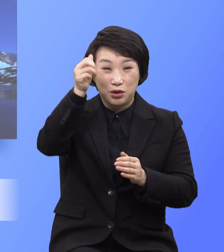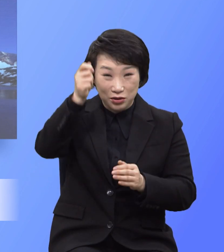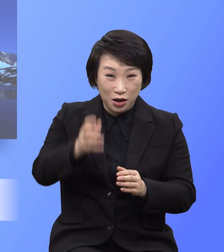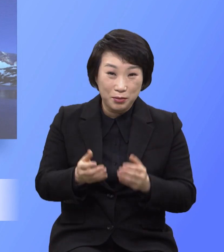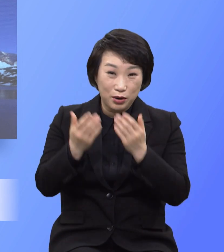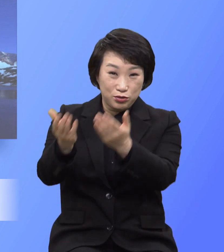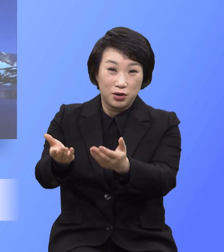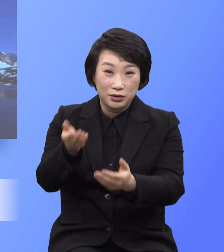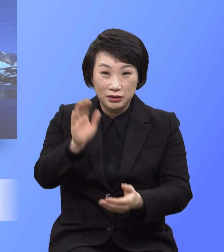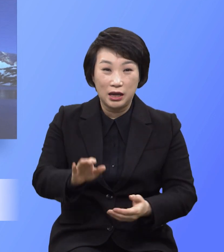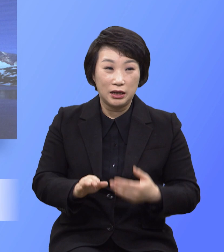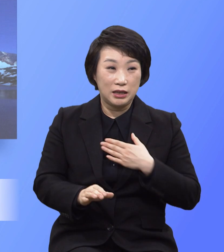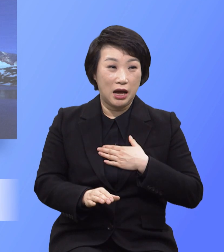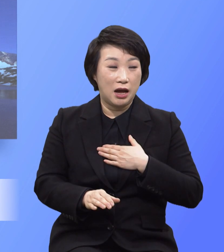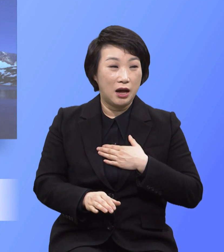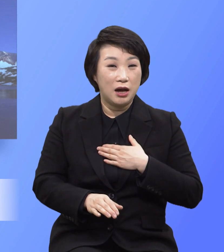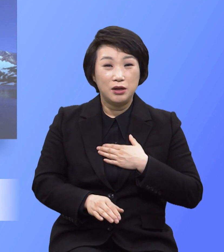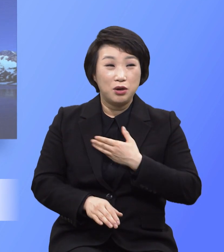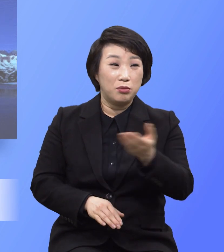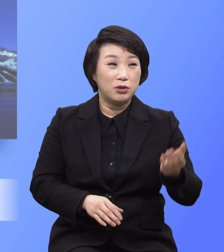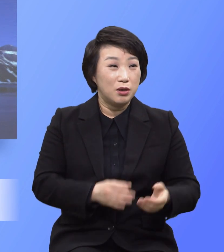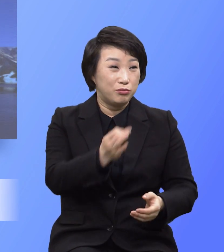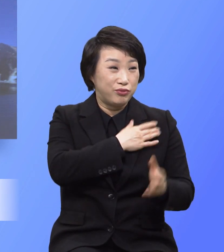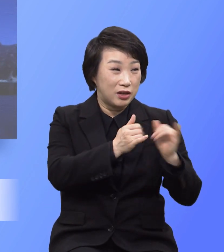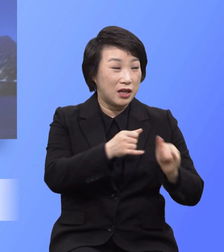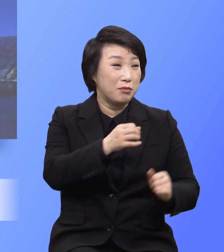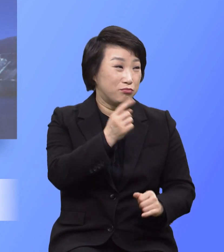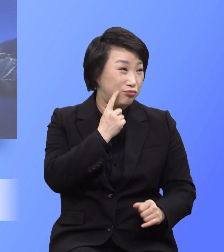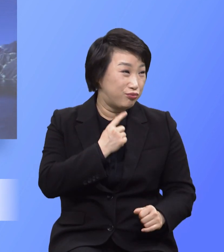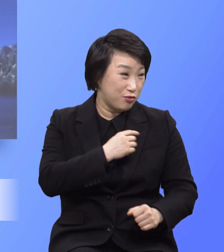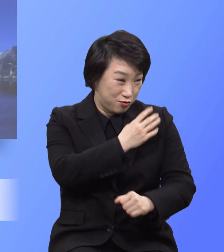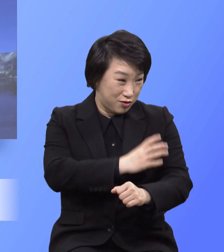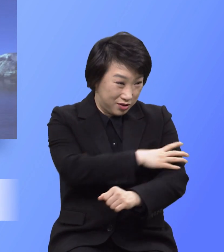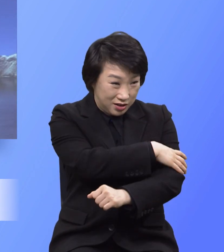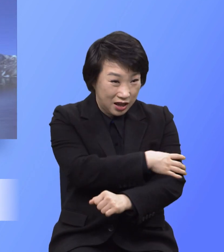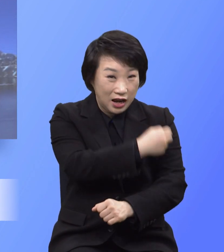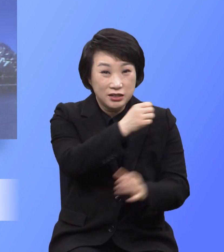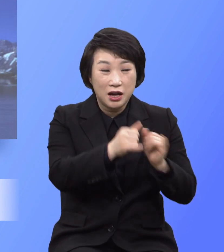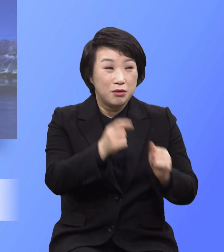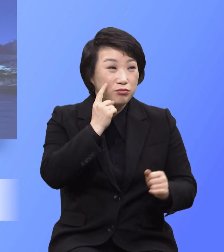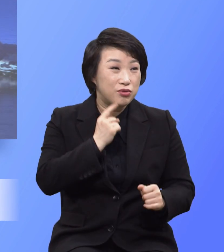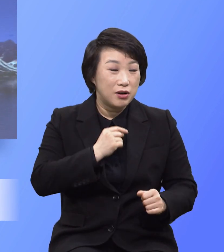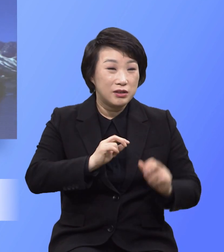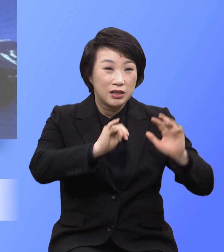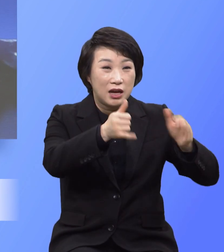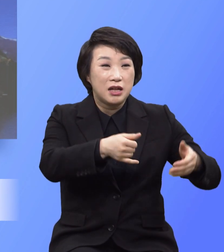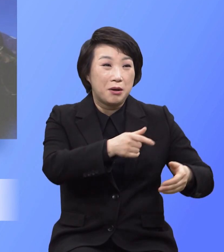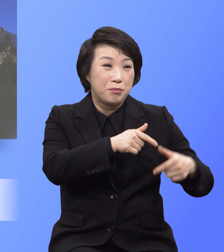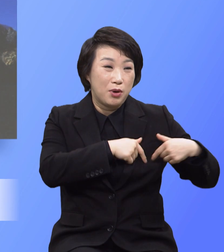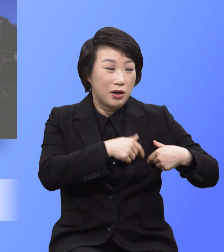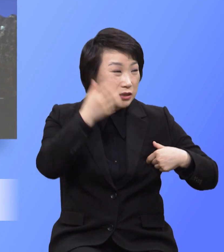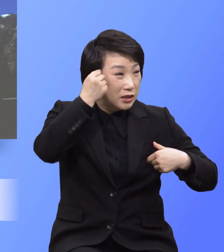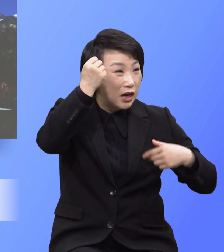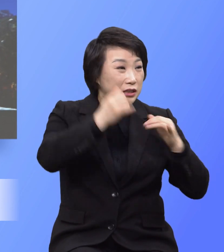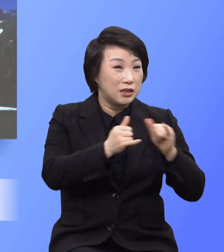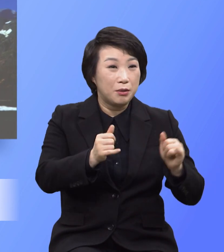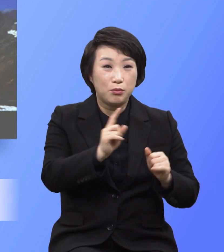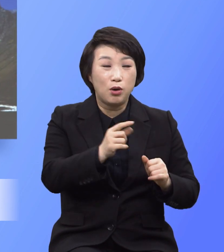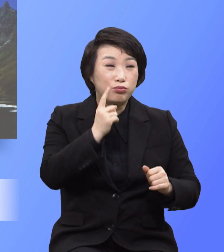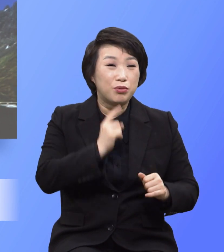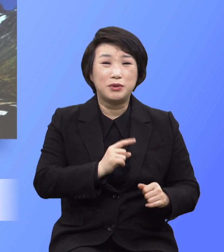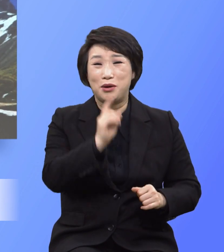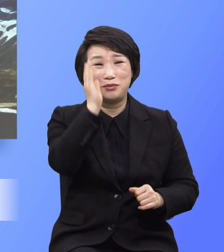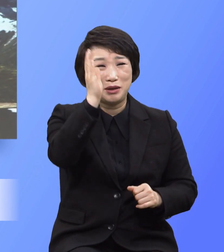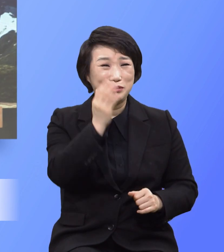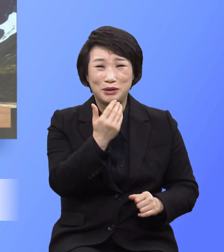있는 사람이 부럽고 권세 있는 사람이 부럽고 세상 명예와 지식 있는 사람이 부럽다고 말하지